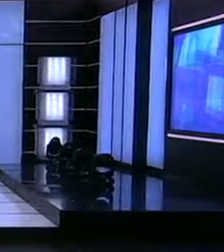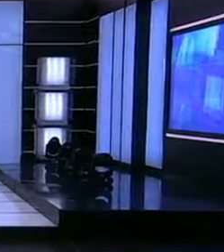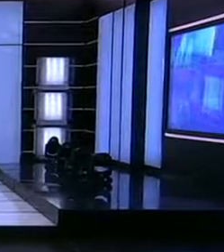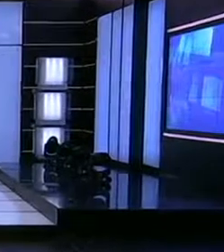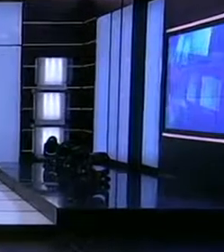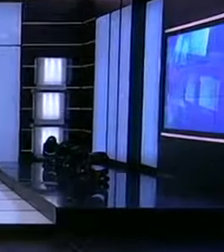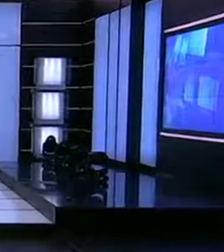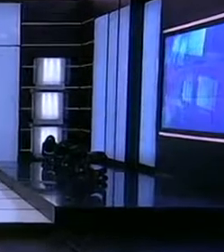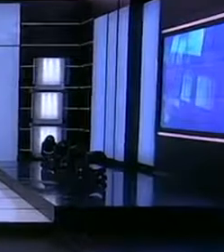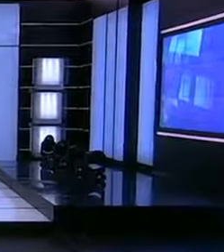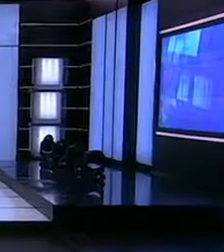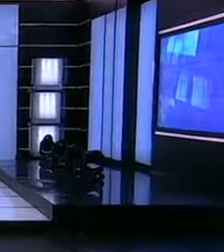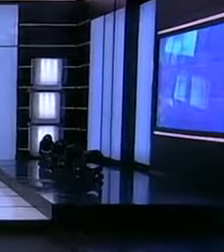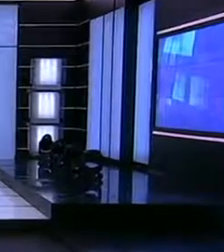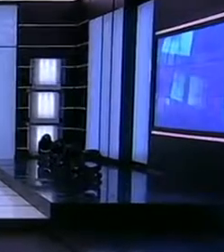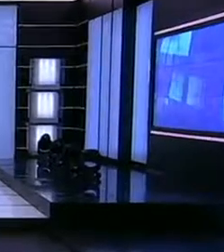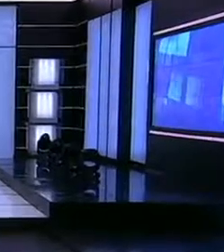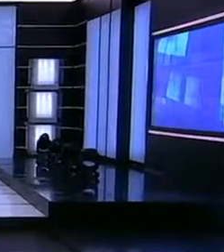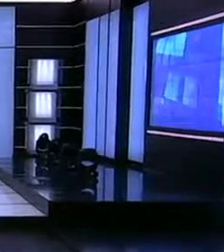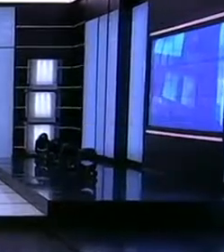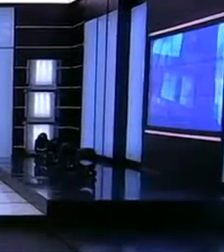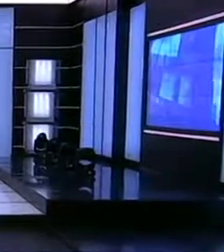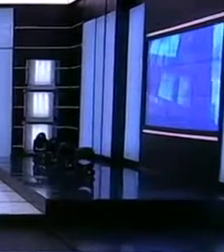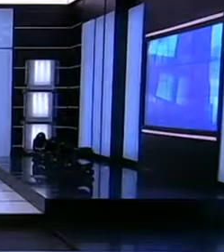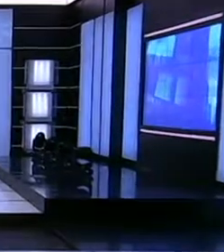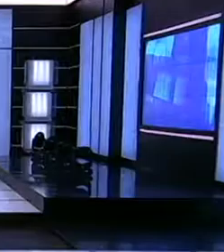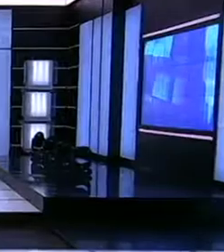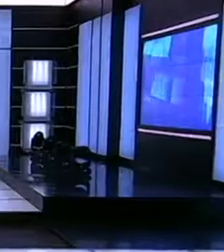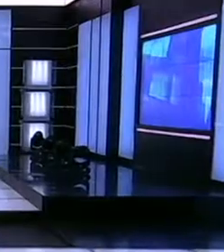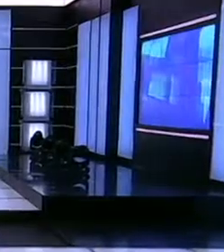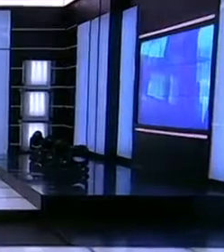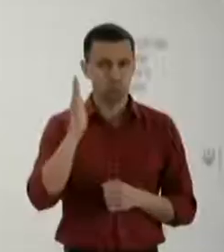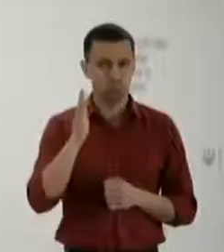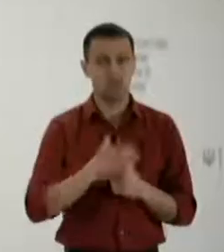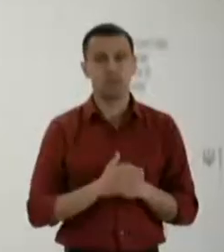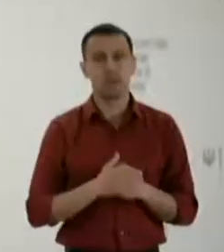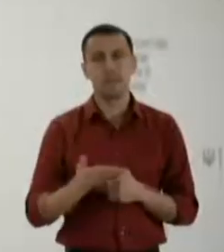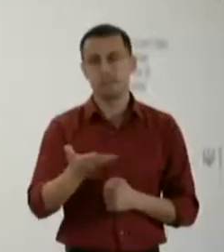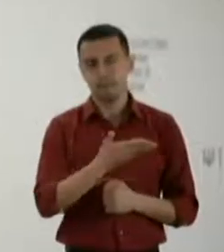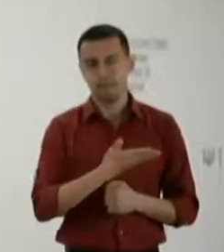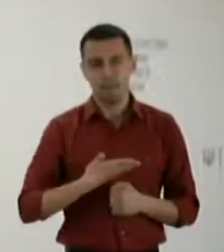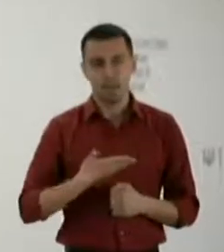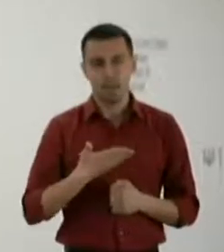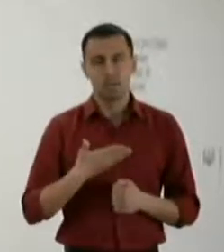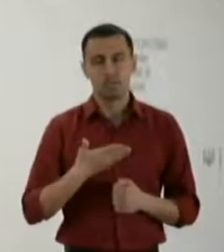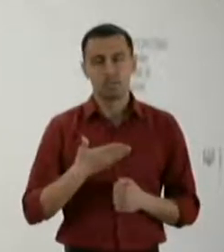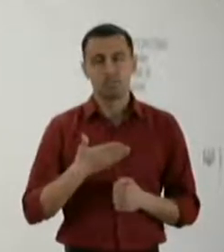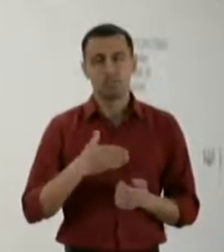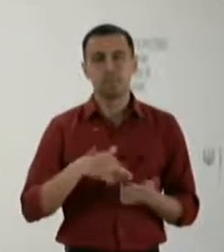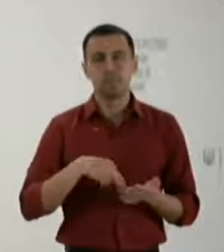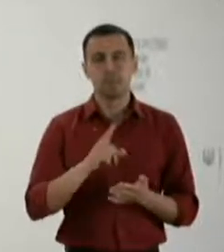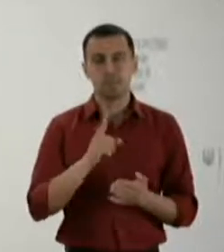йдуть Харківщина та Львівщина, повідомили у Міністерстві охорони здоров'я. Ми вийшли на пік